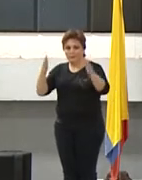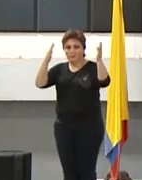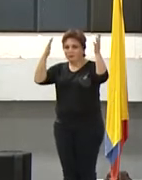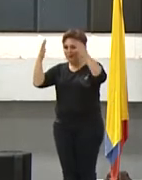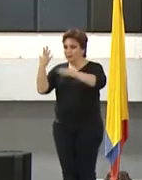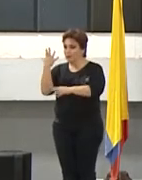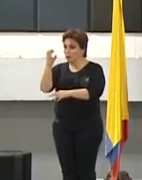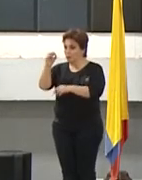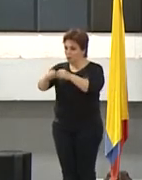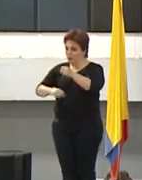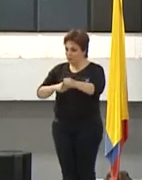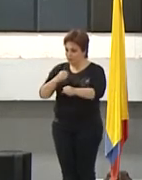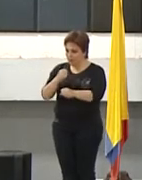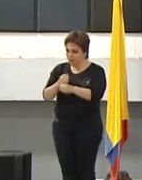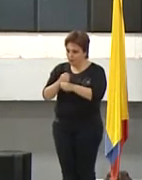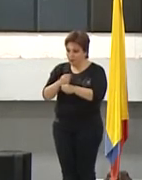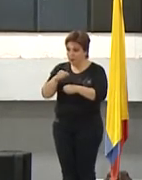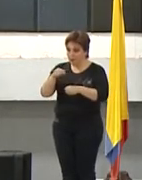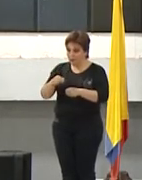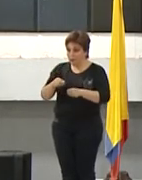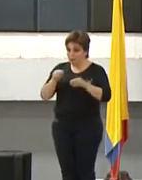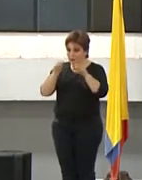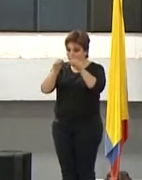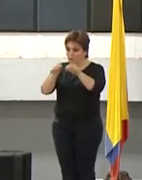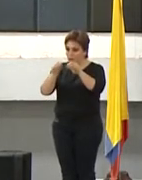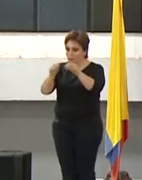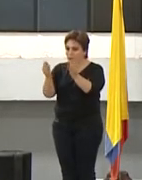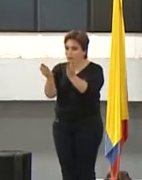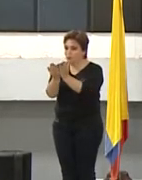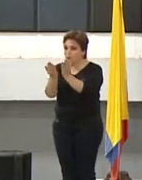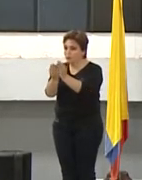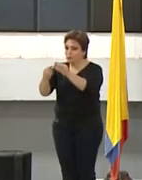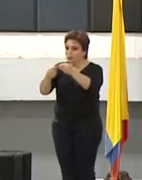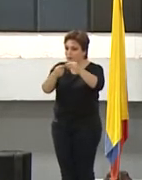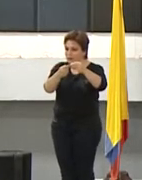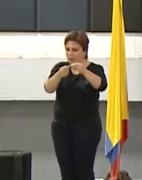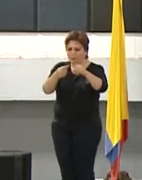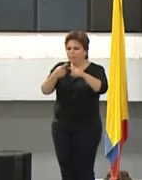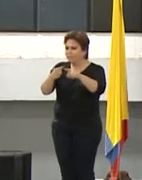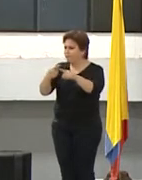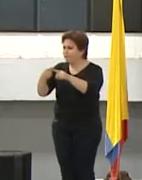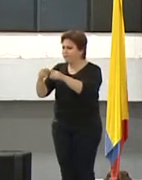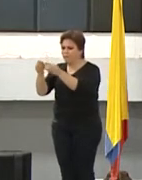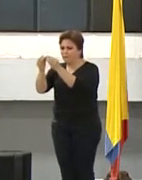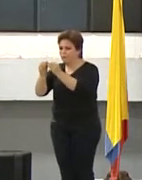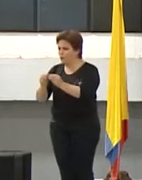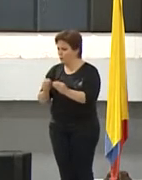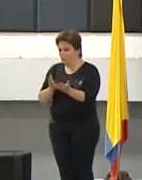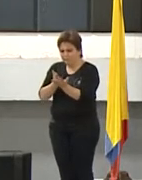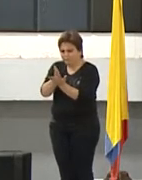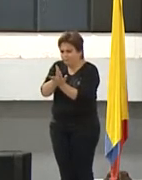programa de formación de educadores especiales en sus distintas modalidades